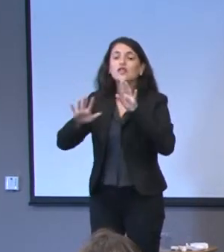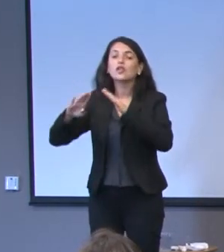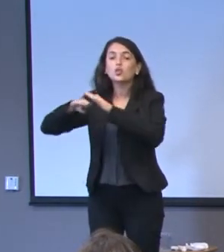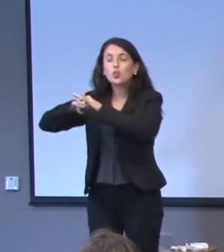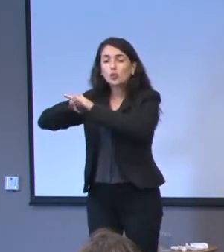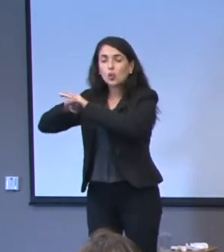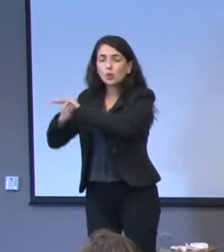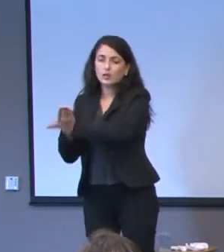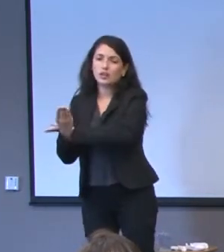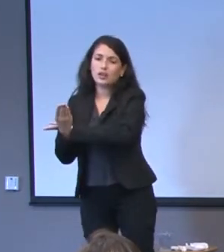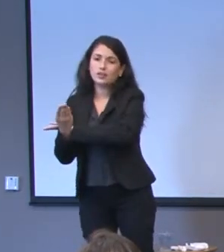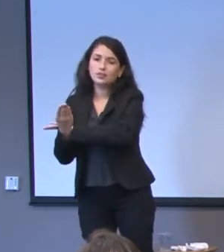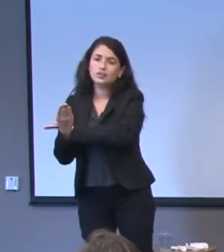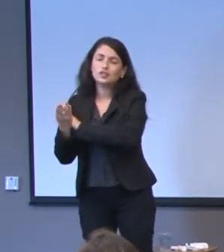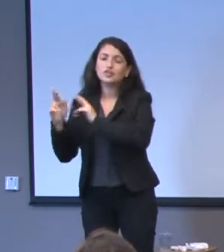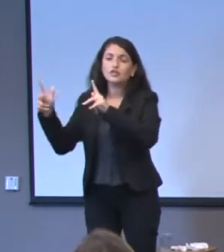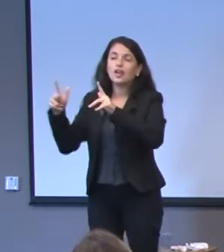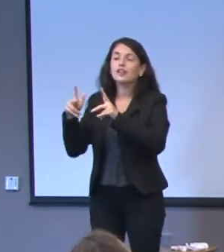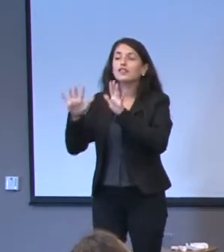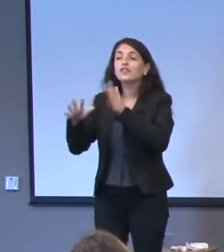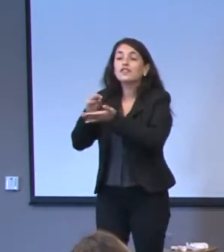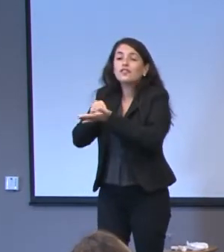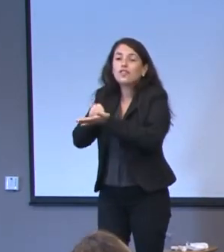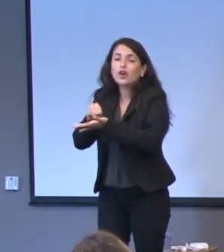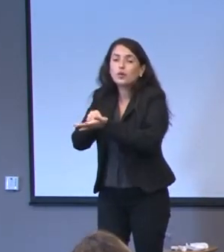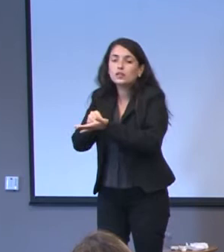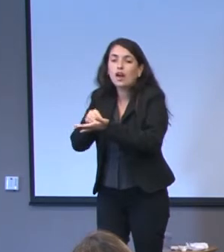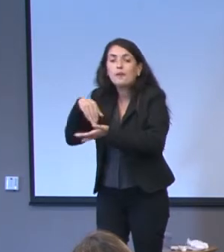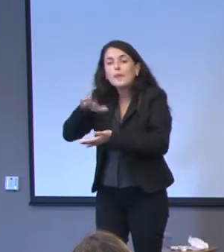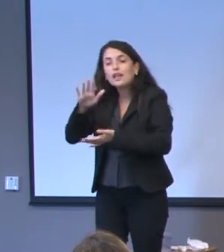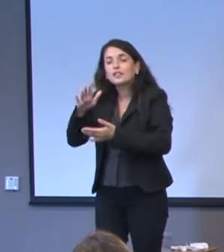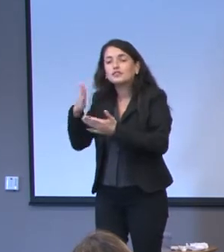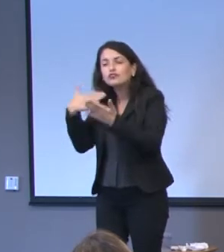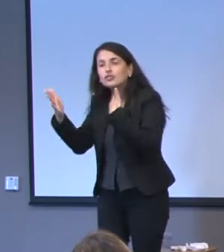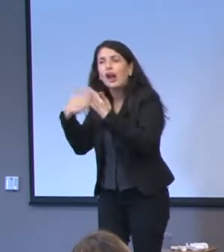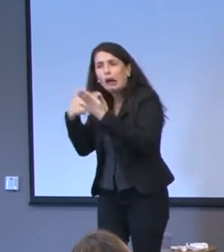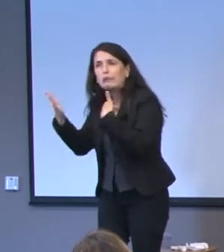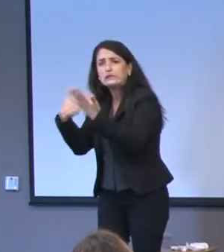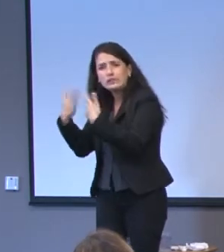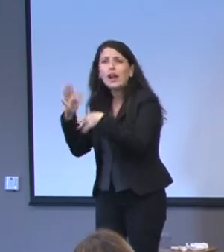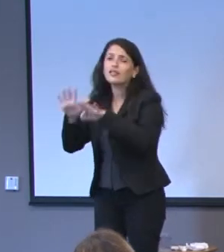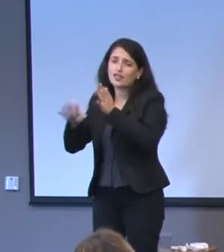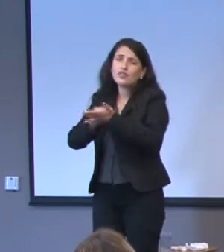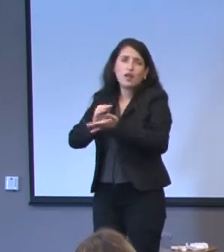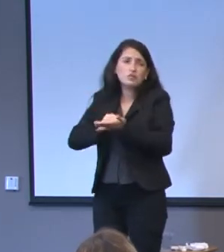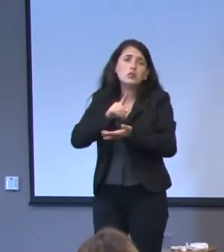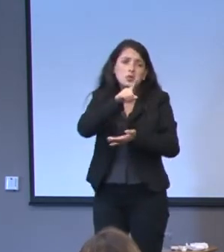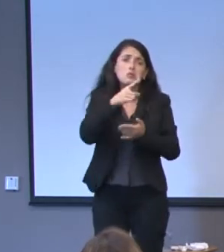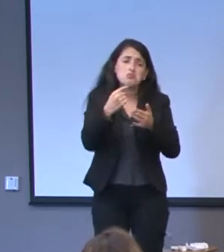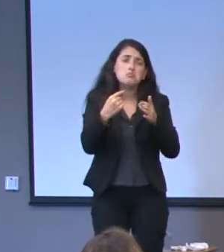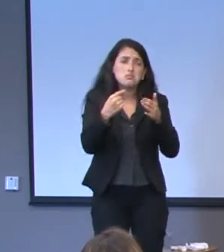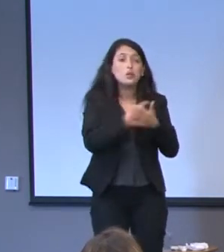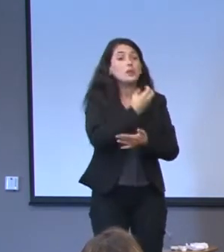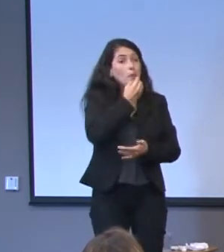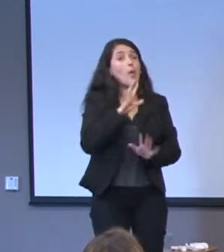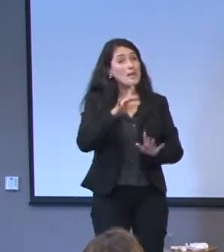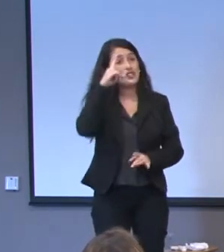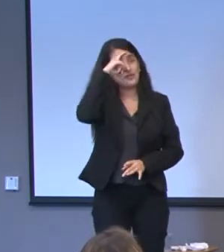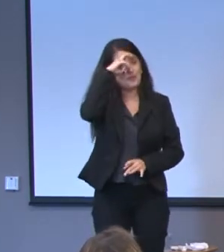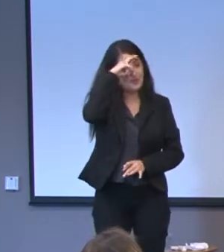muito díspares aí e falta mais diálogo para que a gente se encontre. Mas a sua pergunta é muito boa e difícil de